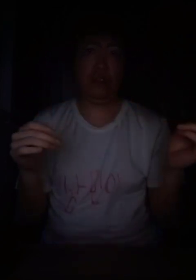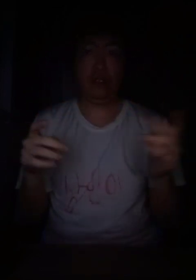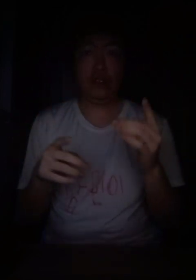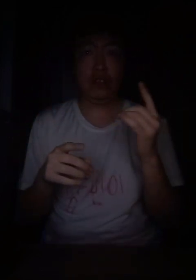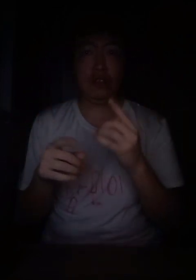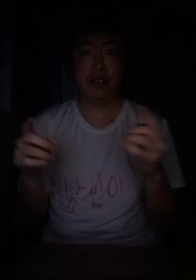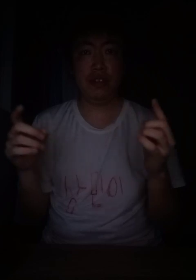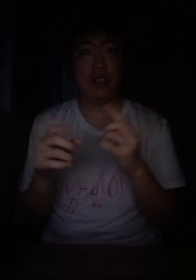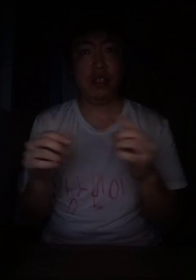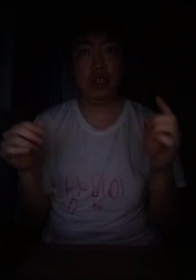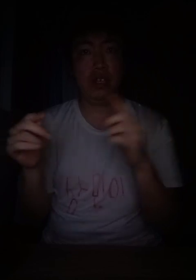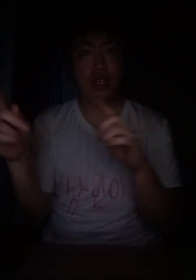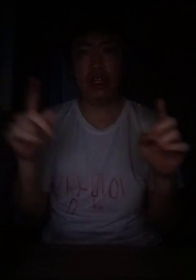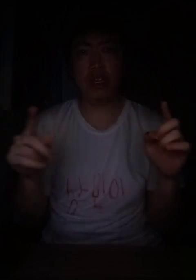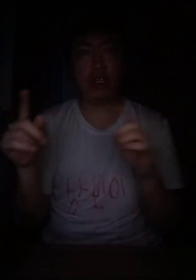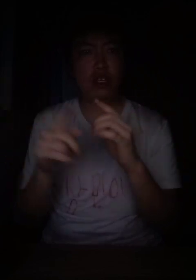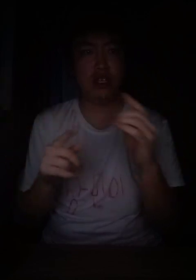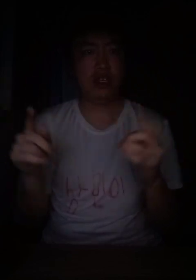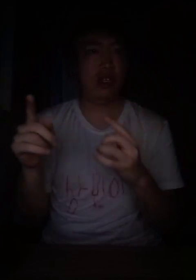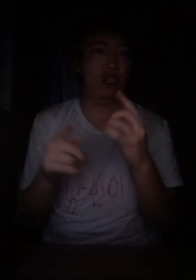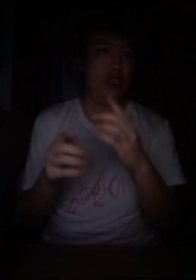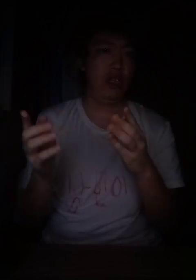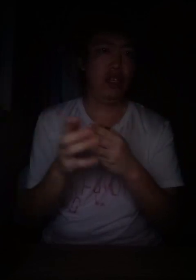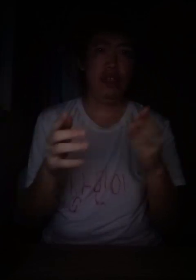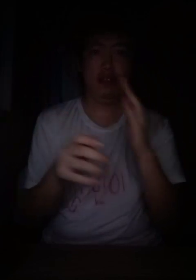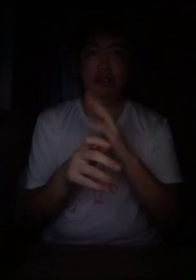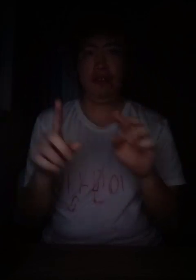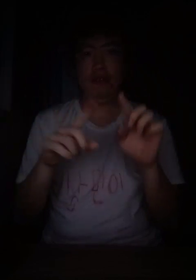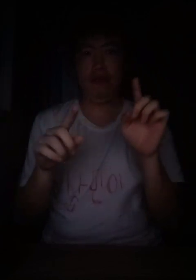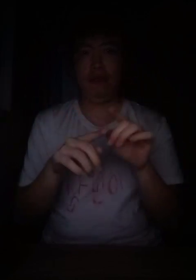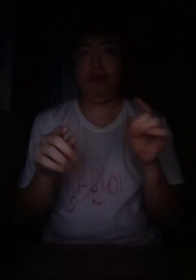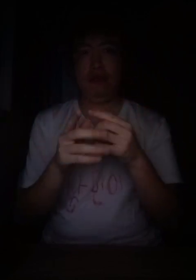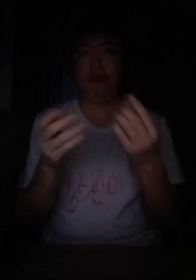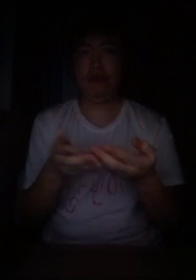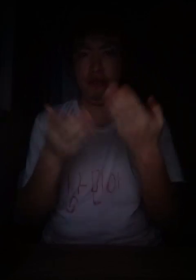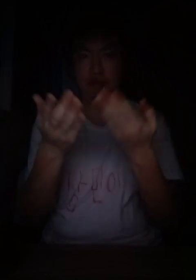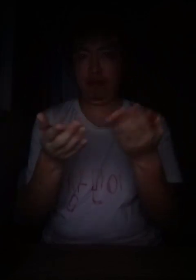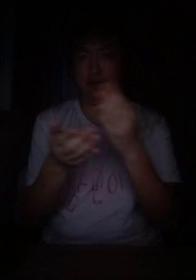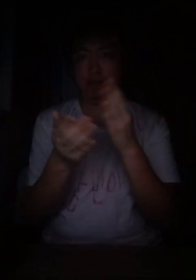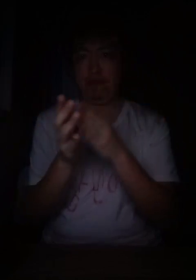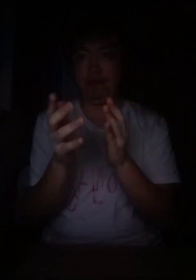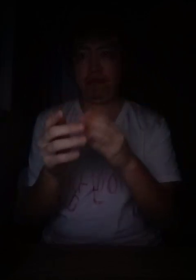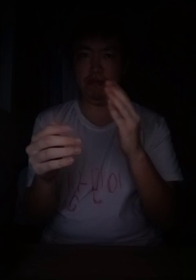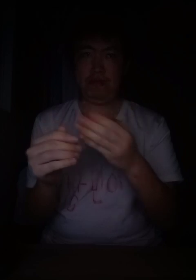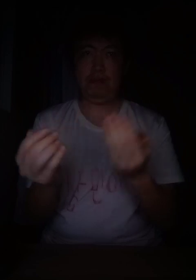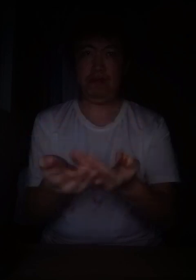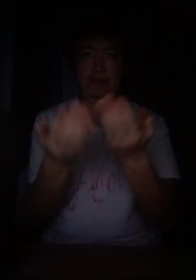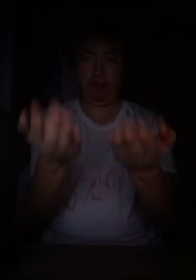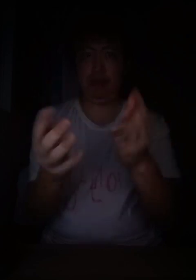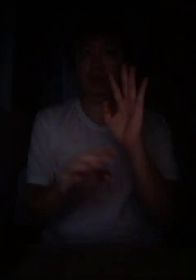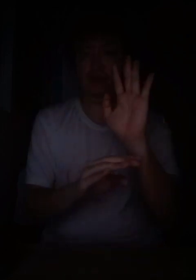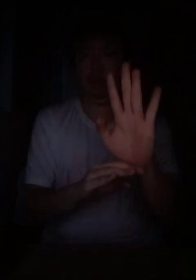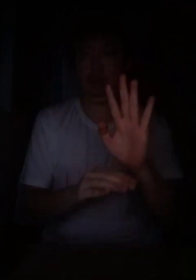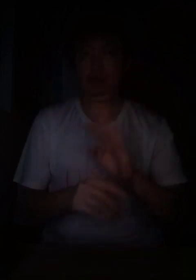사람 살려주세요 두 가지 문장을 인식할 수 있습니다. 제가 직접 한번 구조 요청을 해보겠습니다.